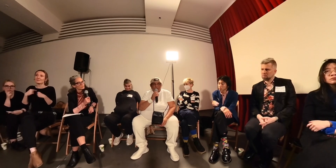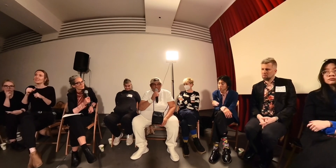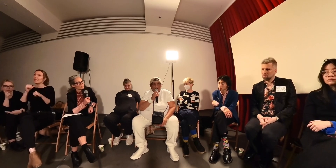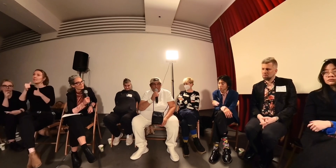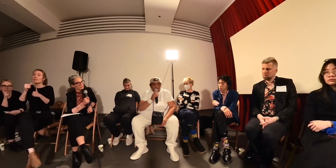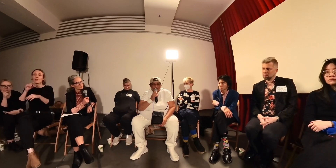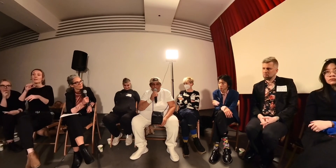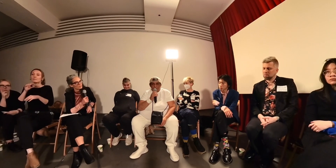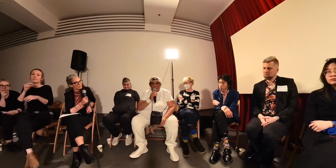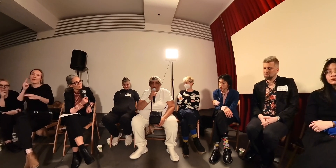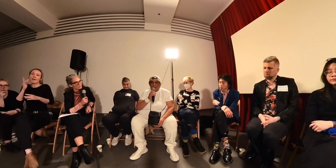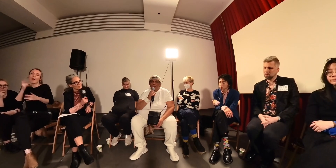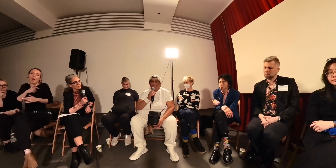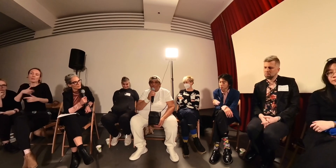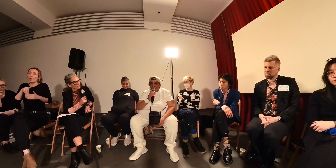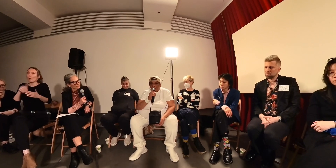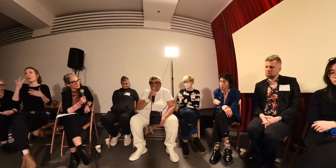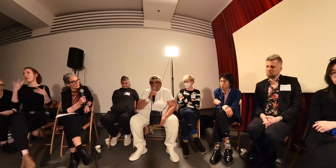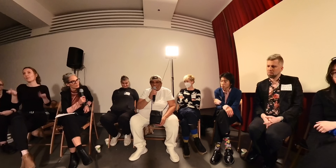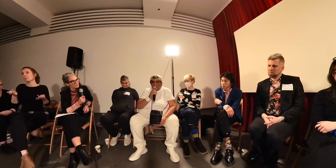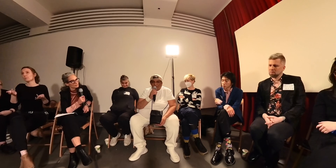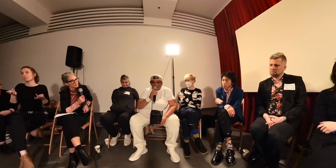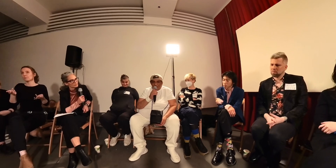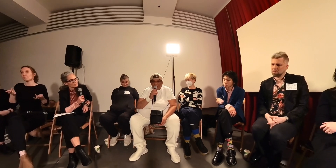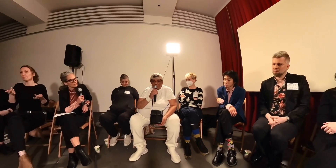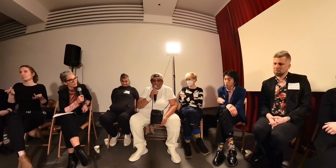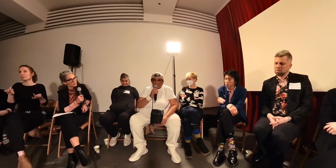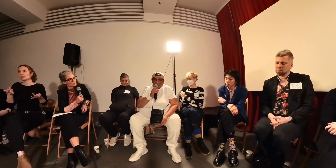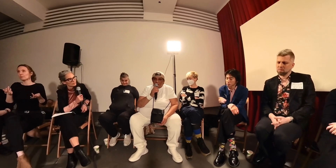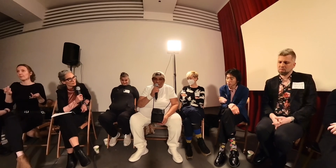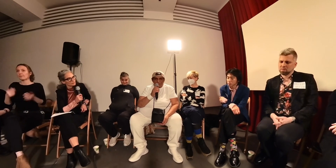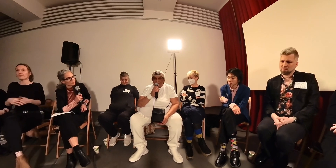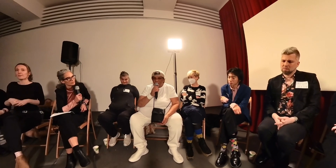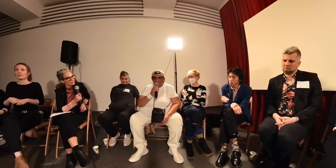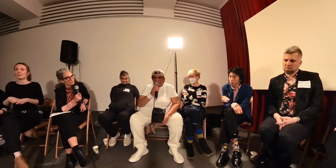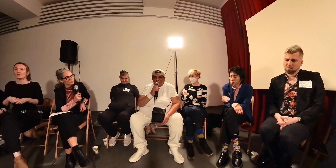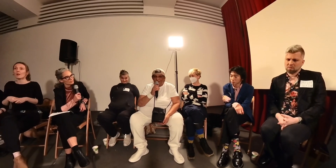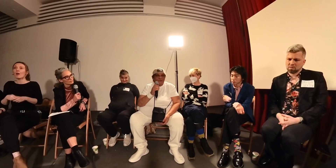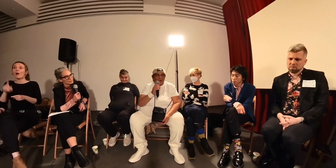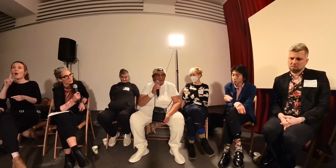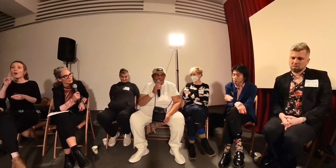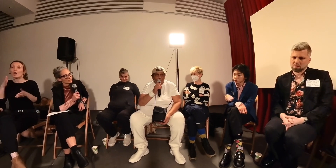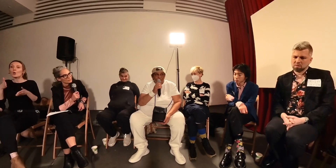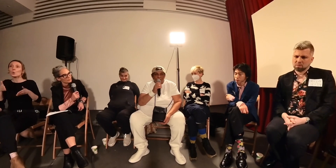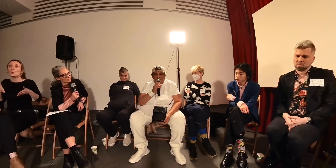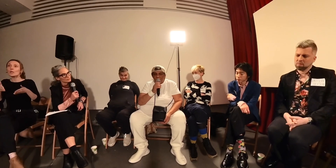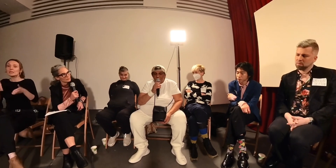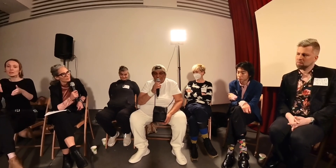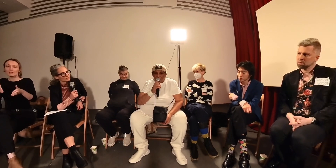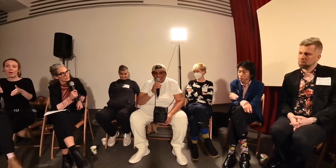nepoznala, co je to láska. A hlavně jsem se v té ulici nevyznala.